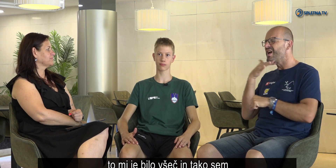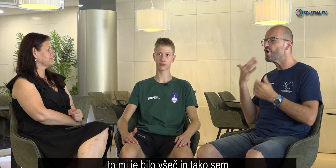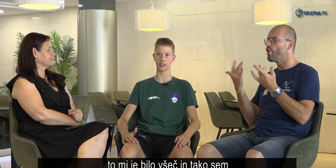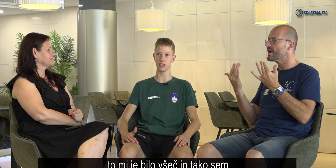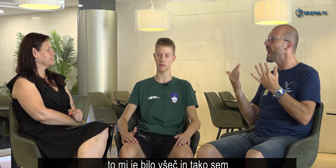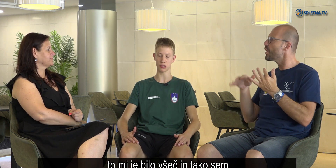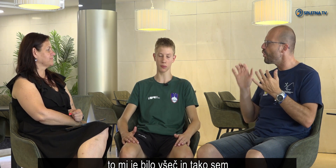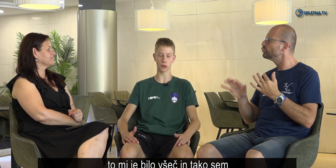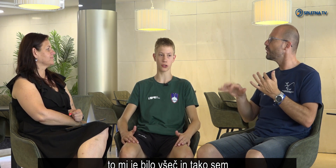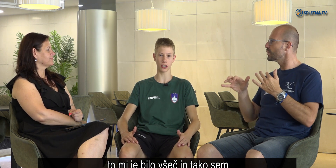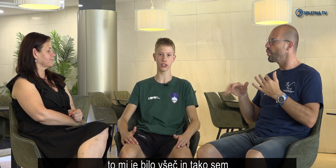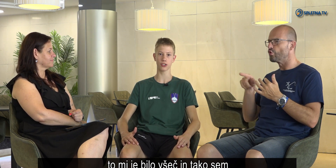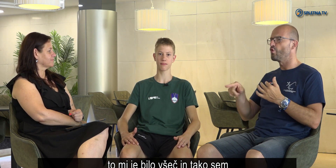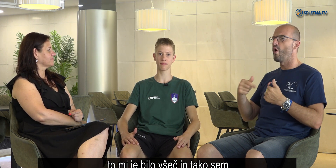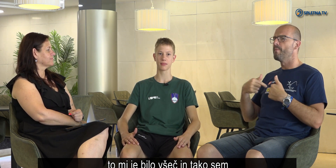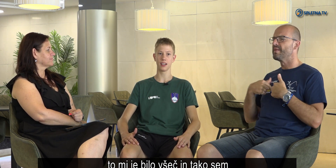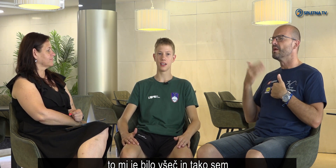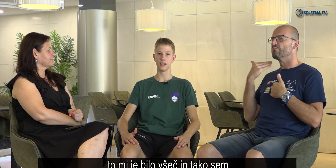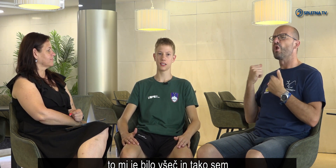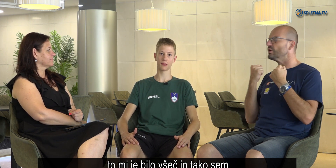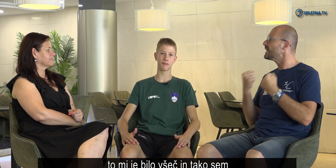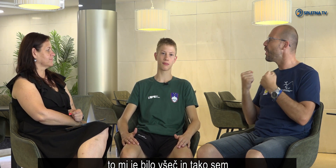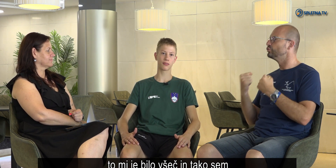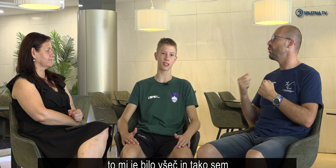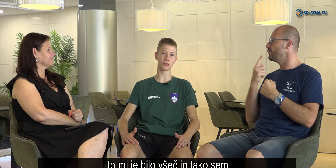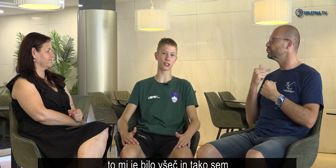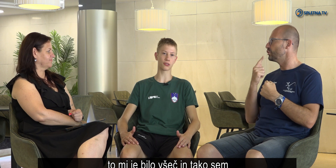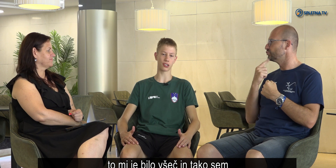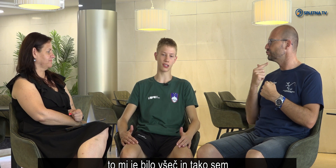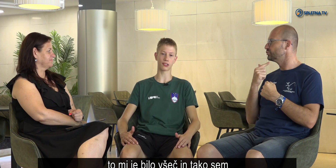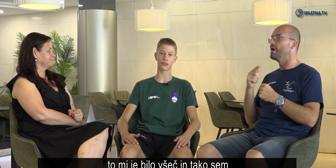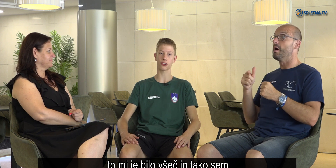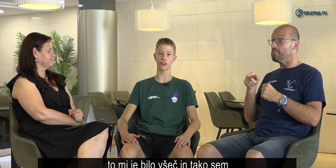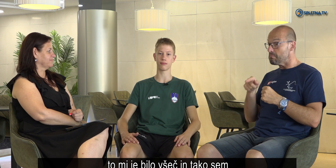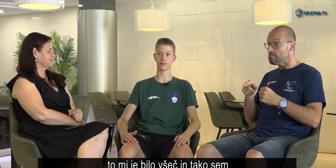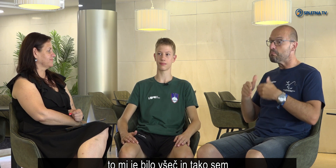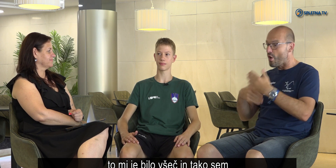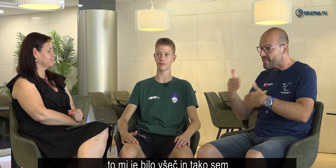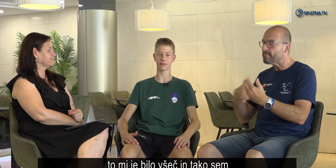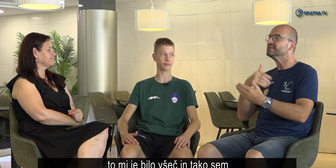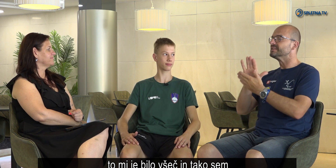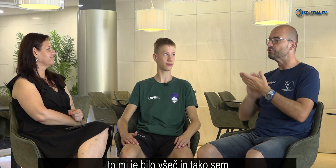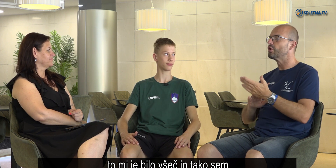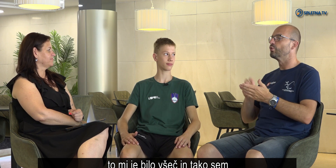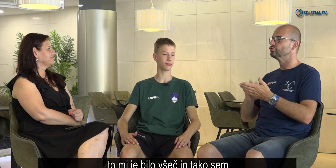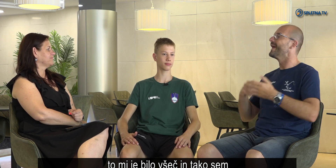košarko in mi je to bilo všeč in sem tako začel trenirati košarko.